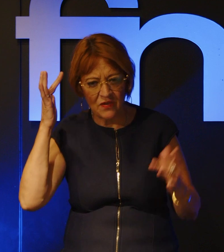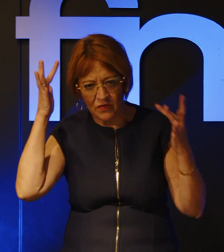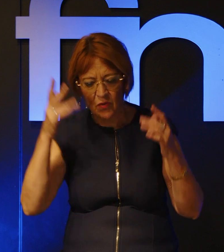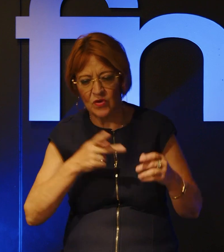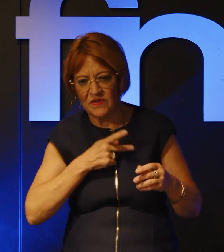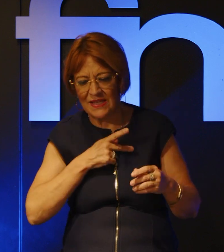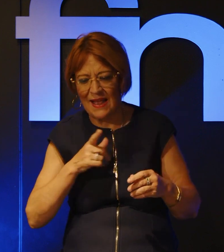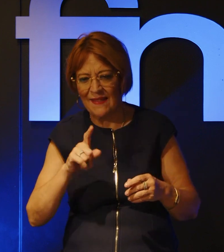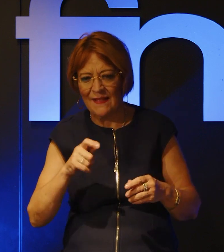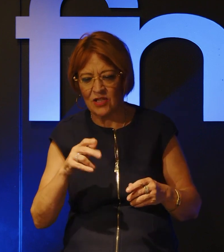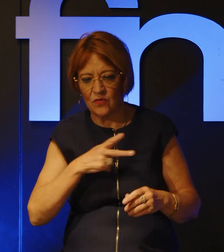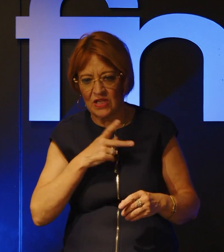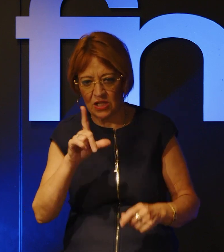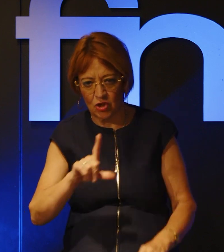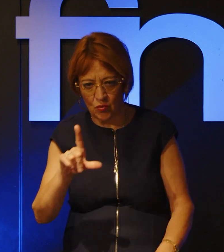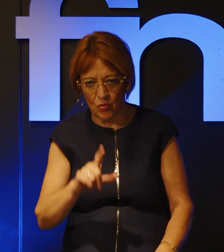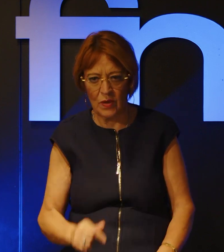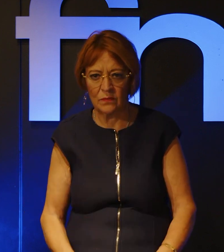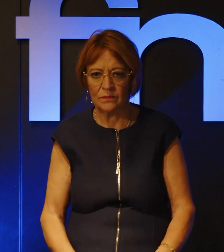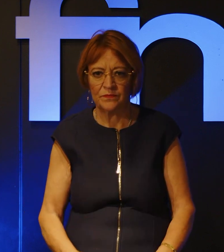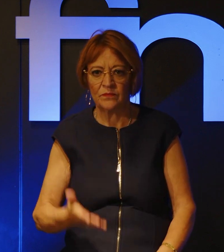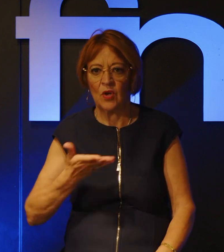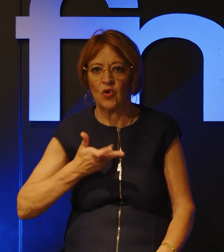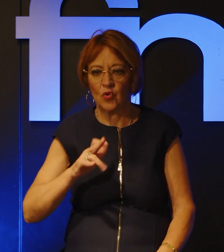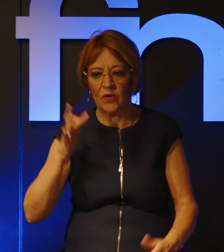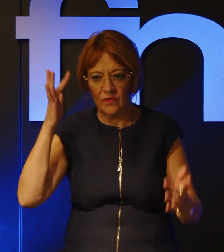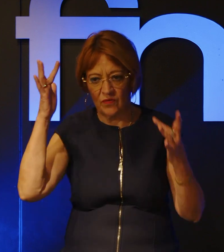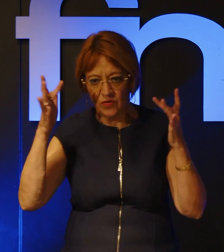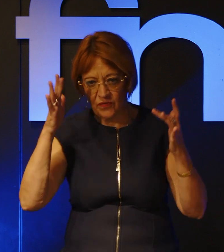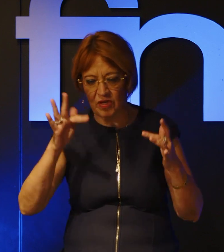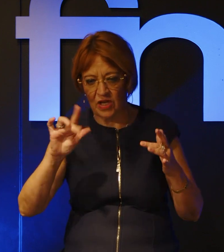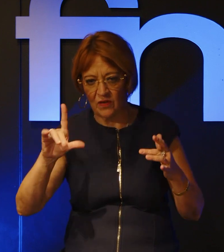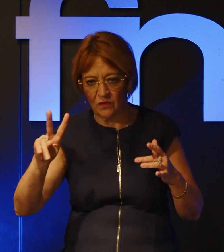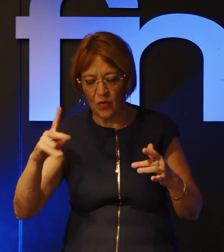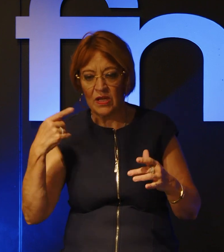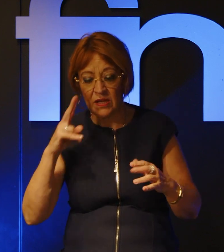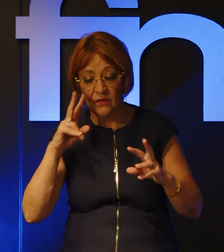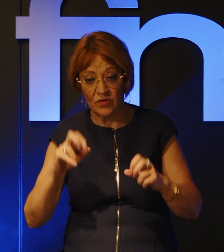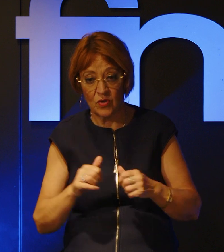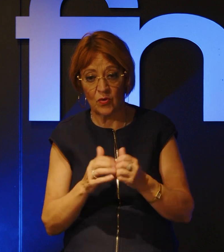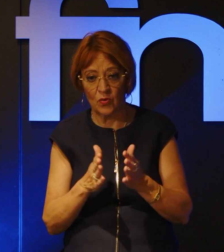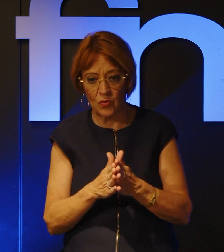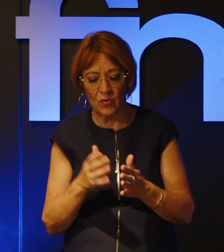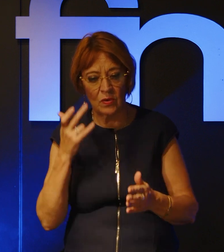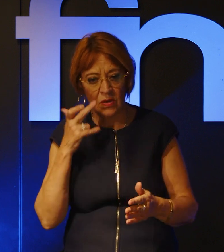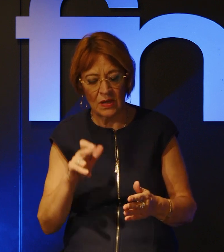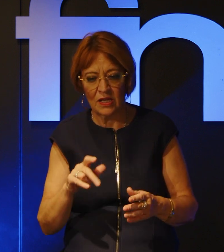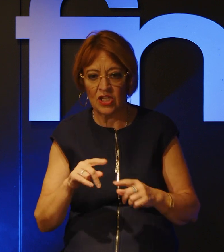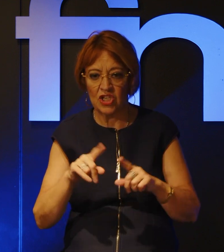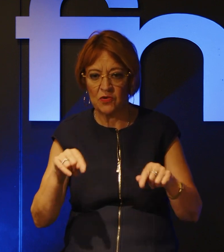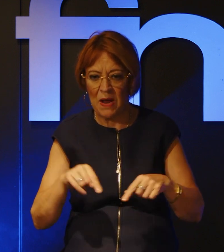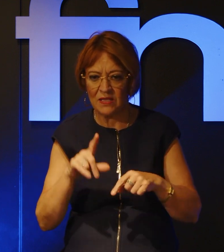Faculdade de Letras da Universidade de Lisboa e doutorando em Filosofia na Flu o âmbito da sua investigação centra-se no conceito de